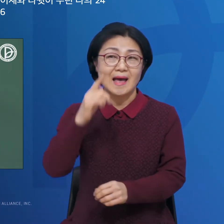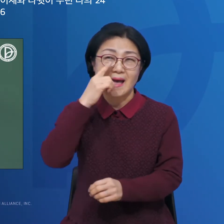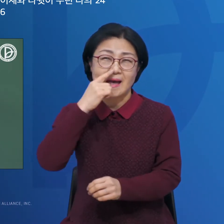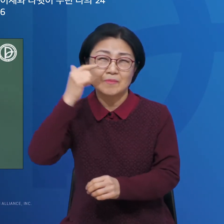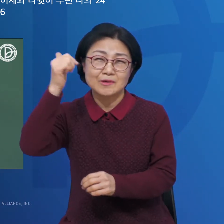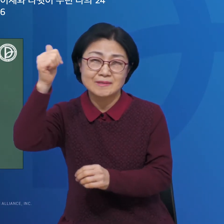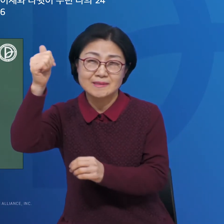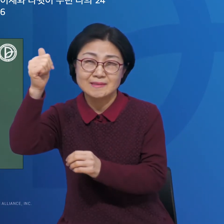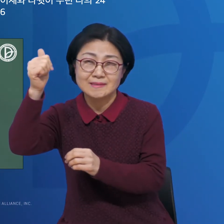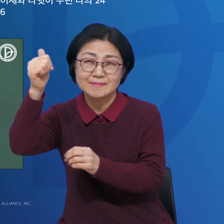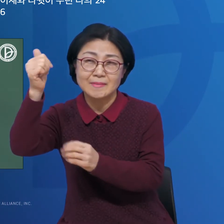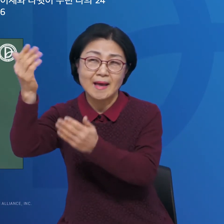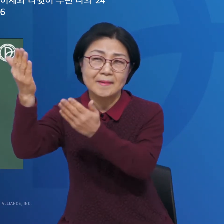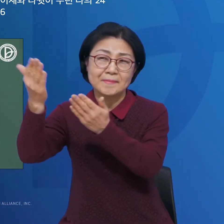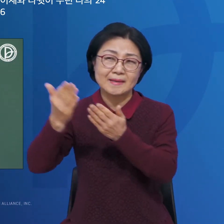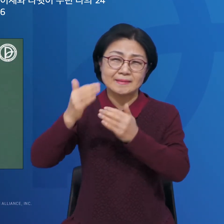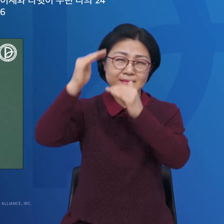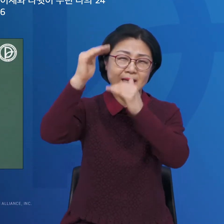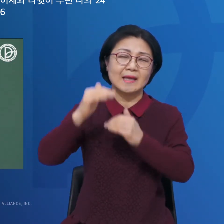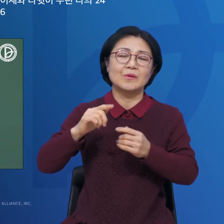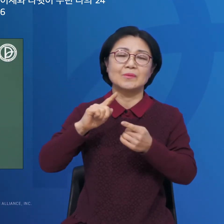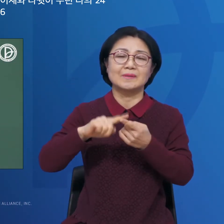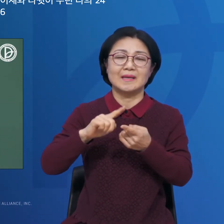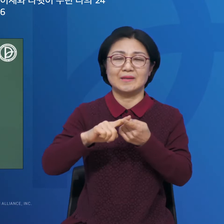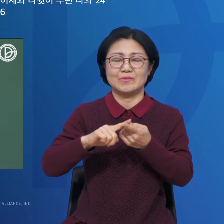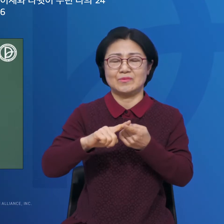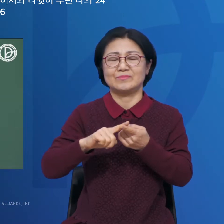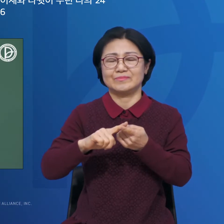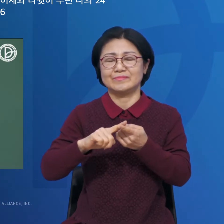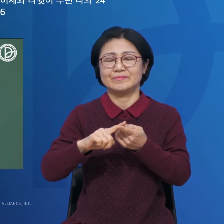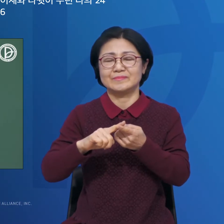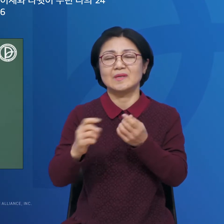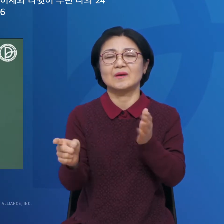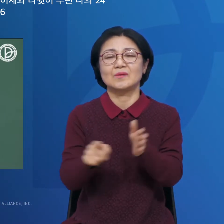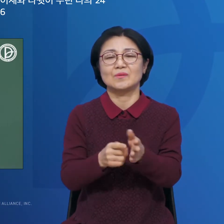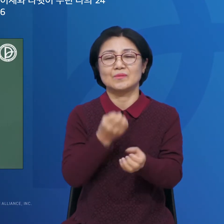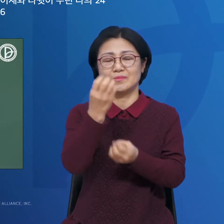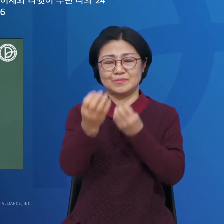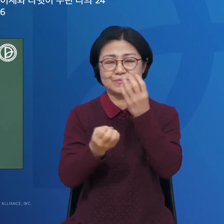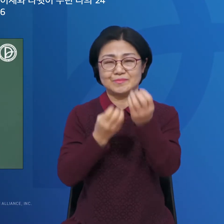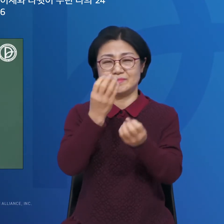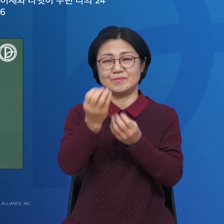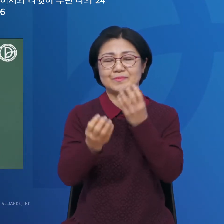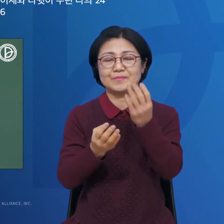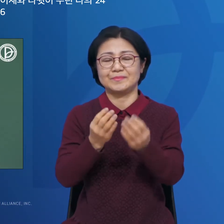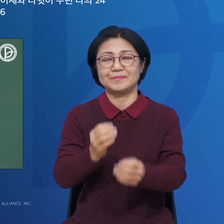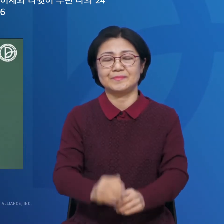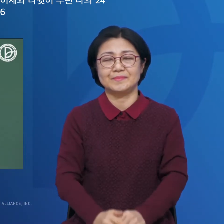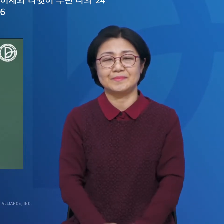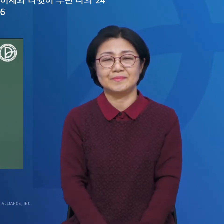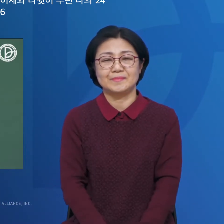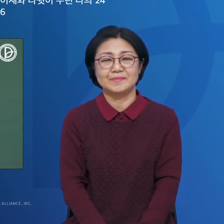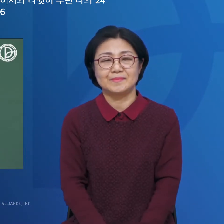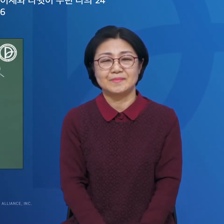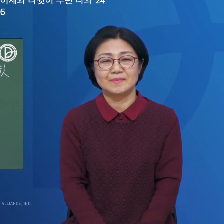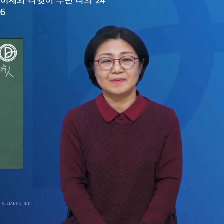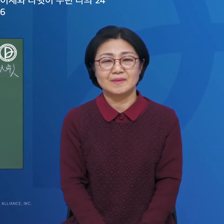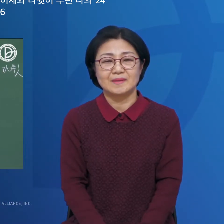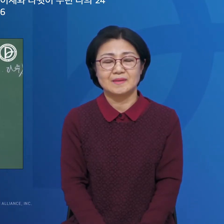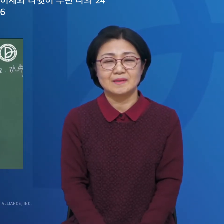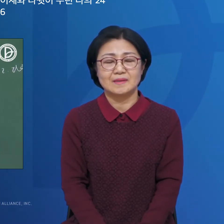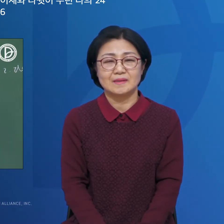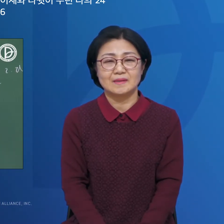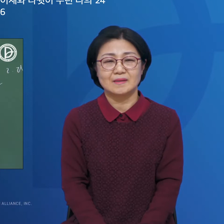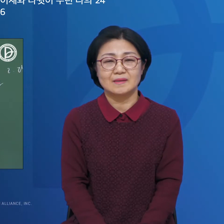Psalms chapter 23 is not just something that just came out of nowhere. It's a covenant that he was relayed by his father. 이 축복 누리고